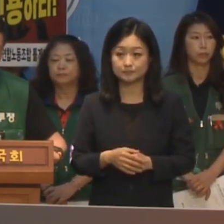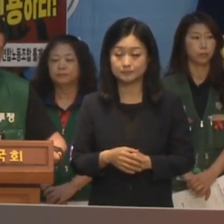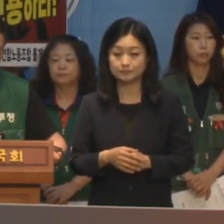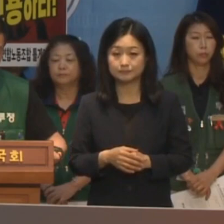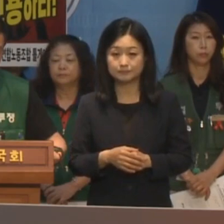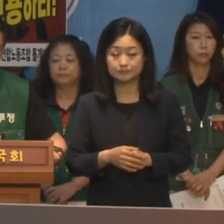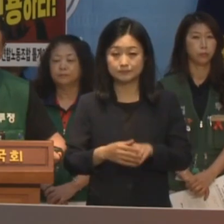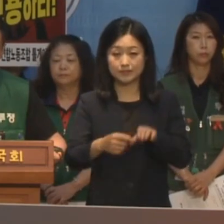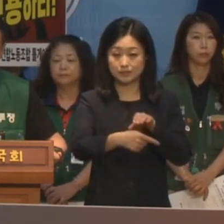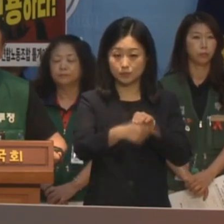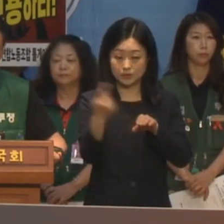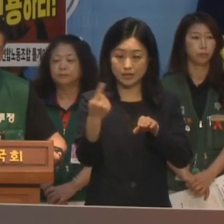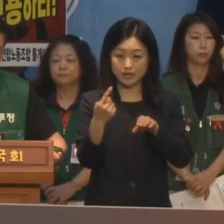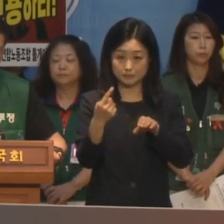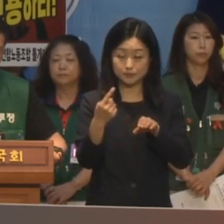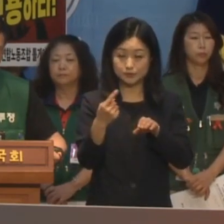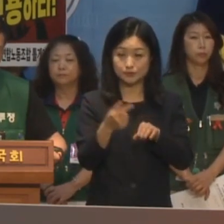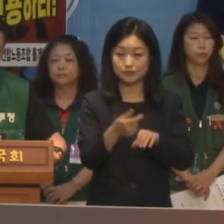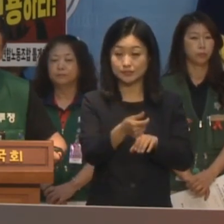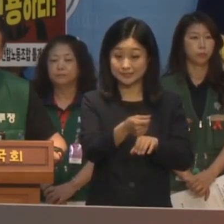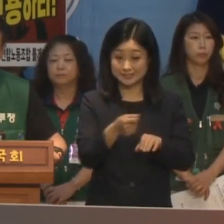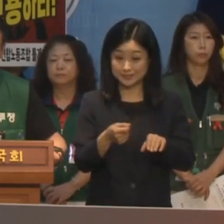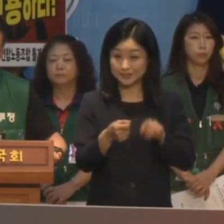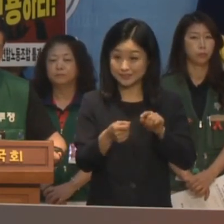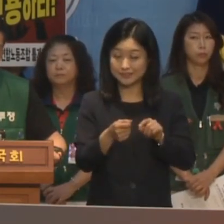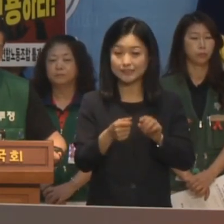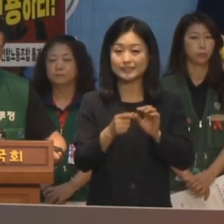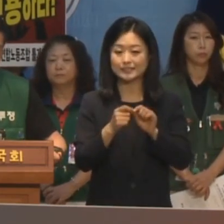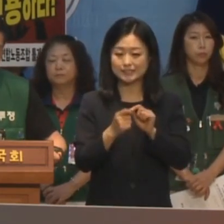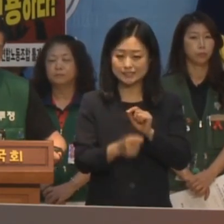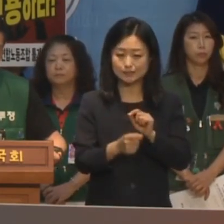책임지고 계시는 이제 박순양 지부장님의 규탄 발언, 그리고 마지막으로